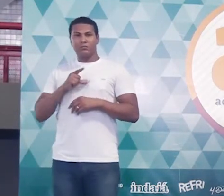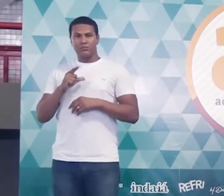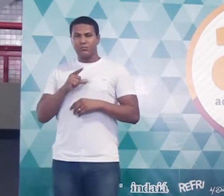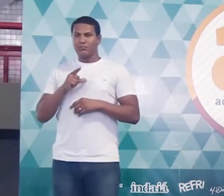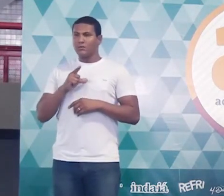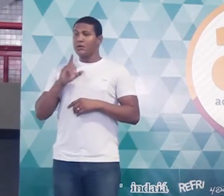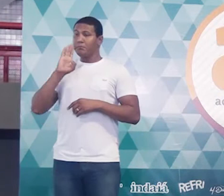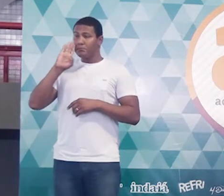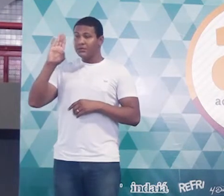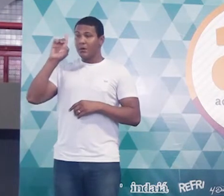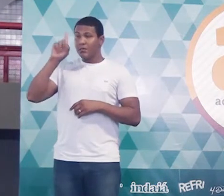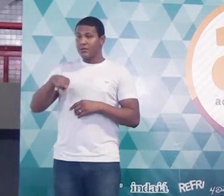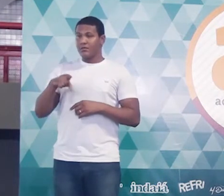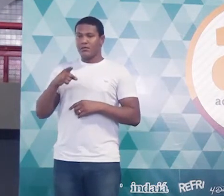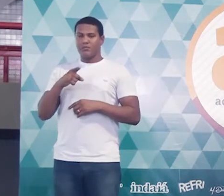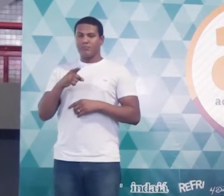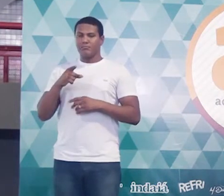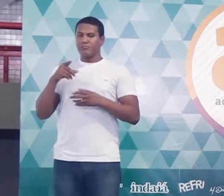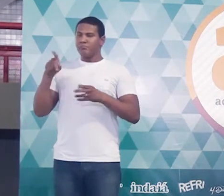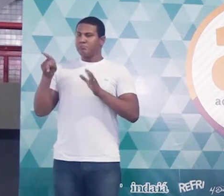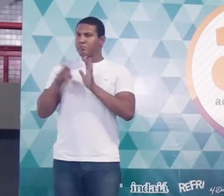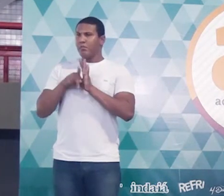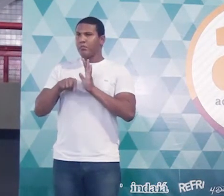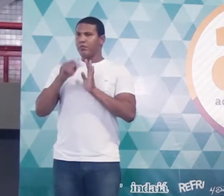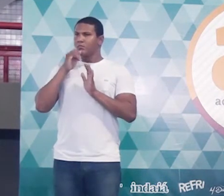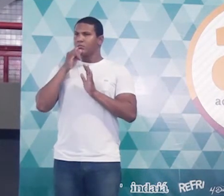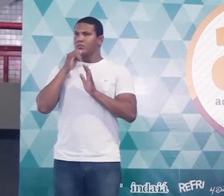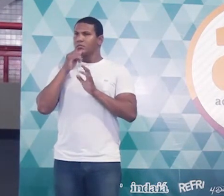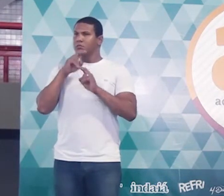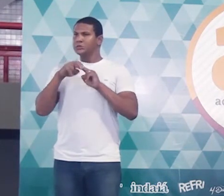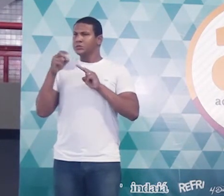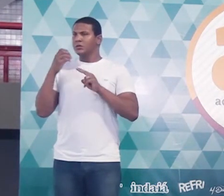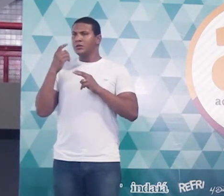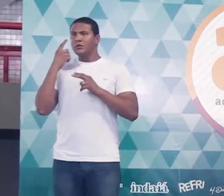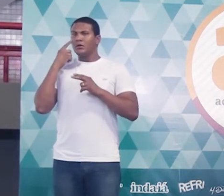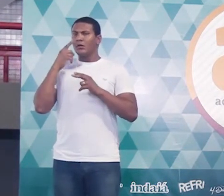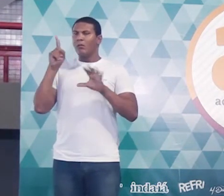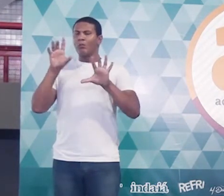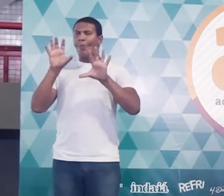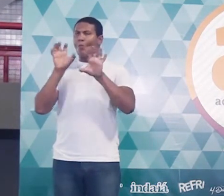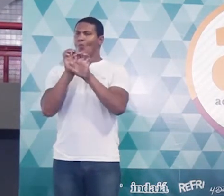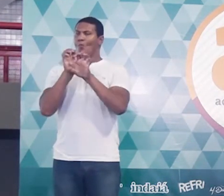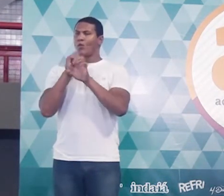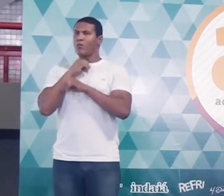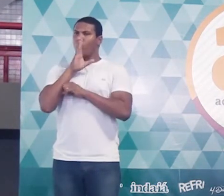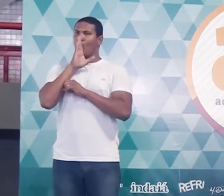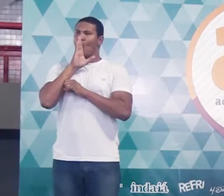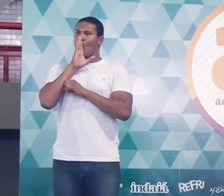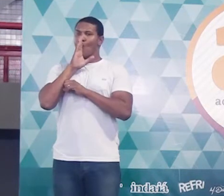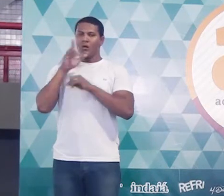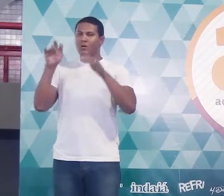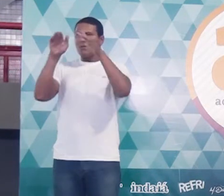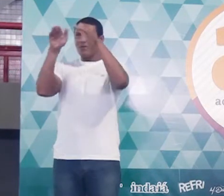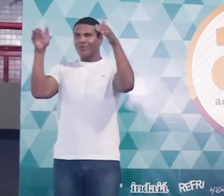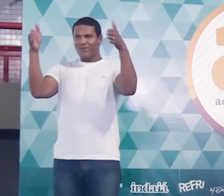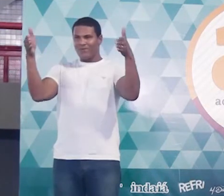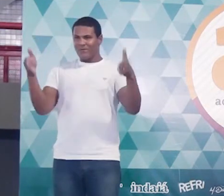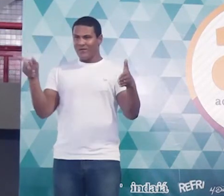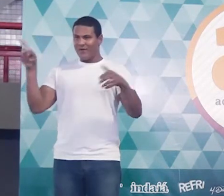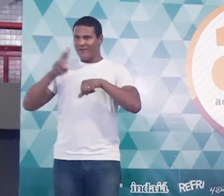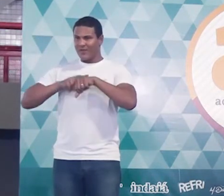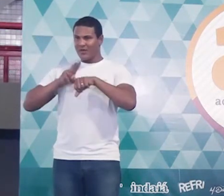vapores de água e o gás carbônico, que são opacos a essas radiações, né? Eles não deixam passar as radiações de baixa